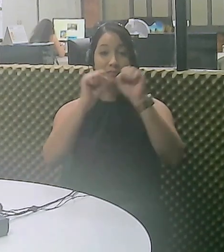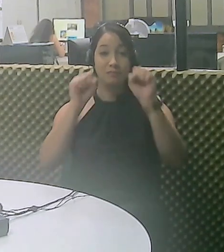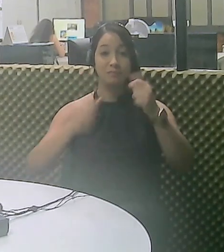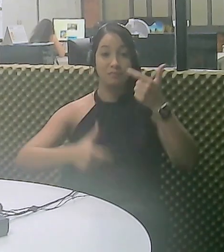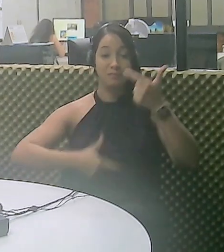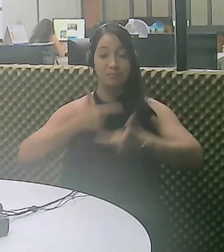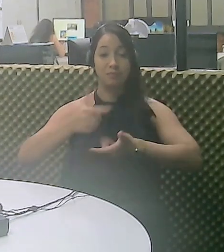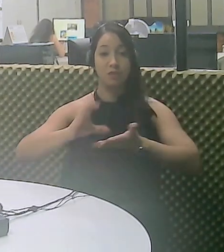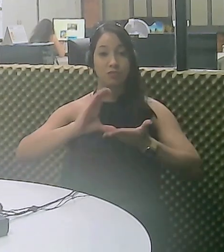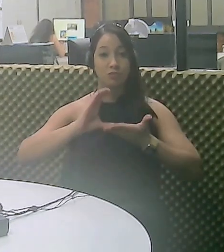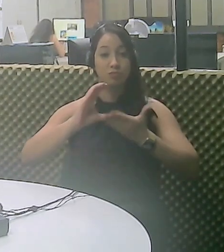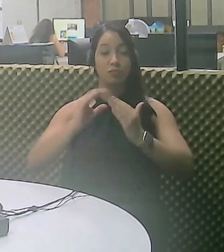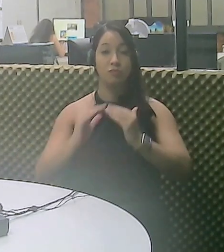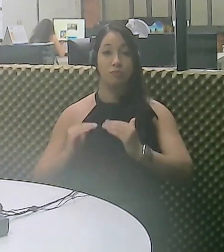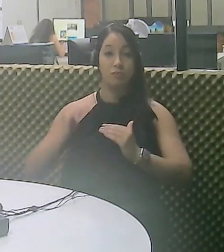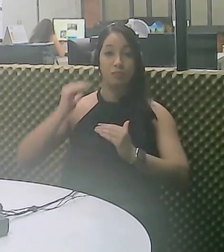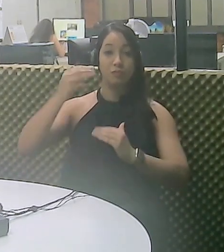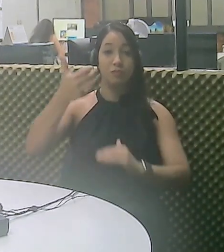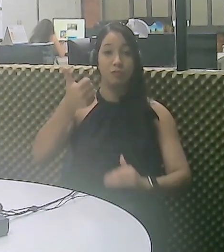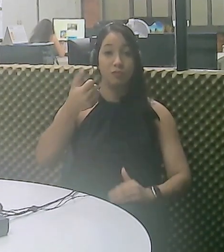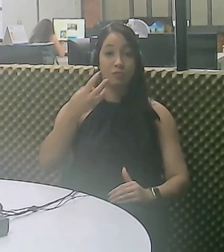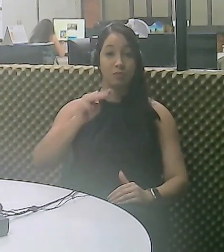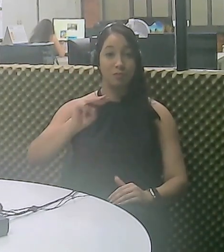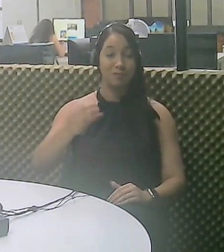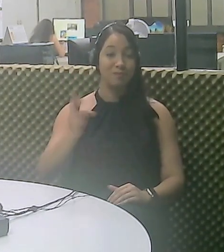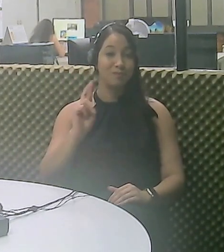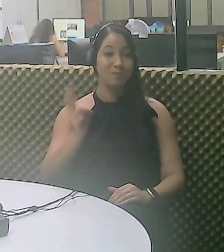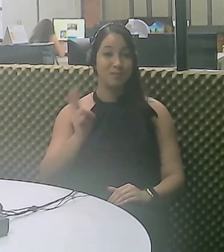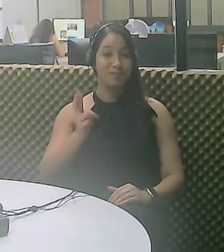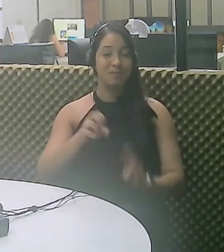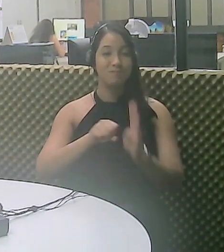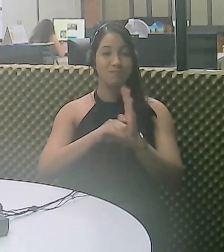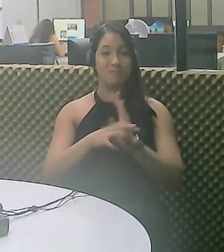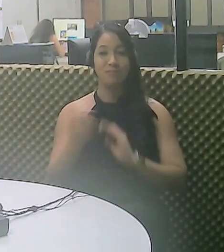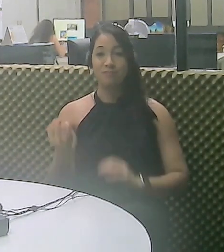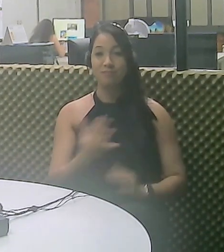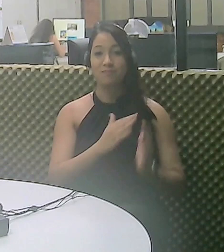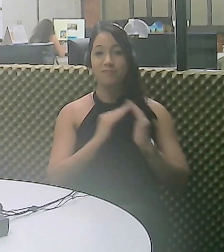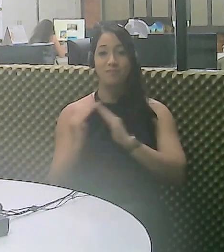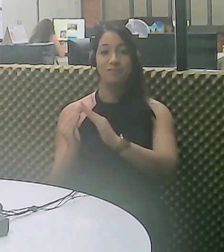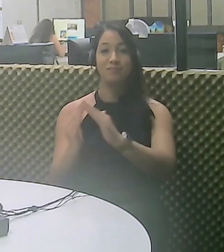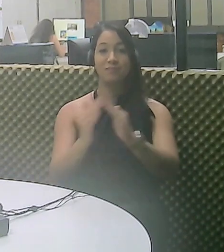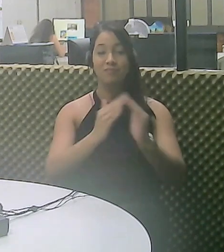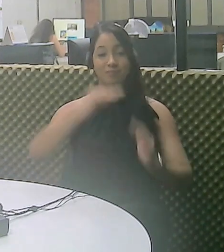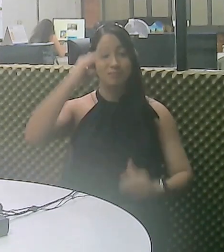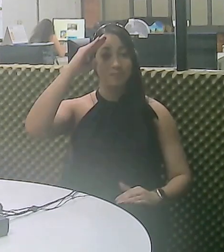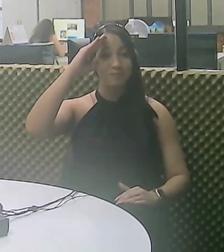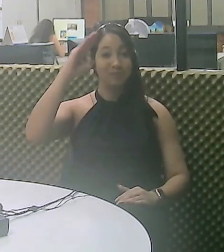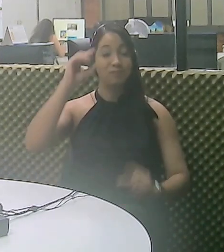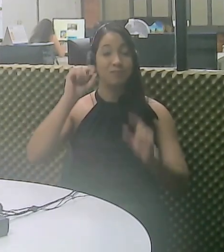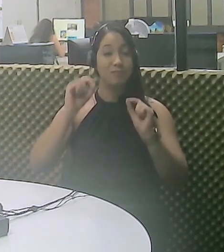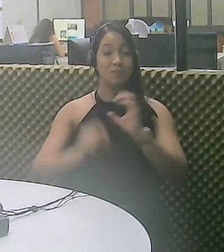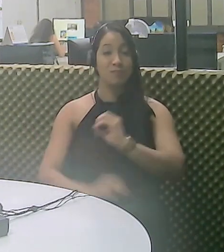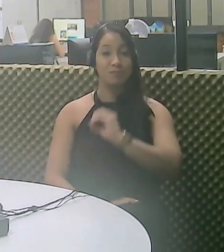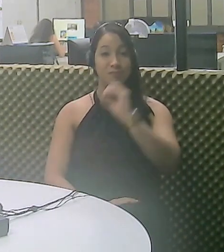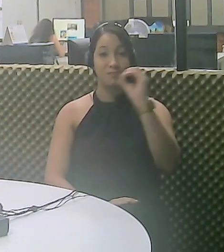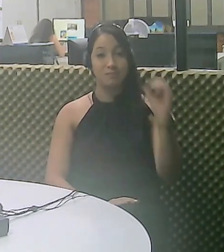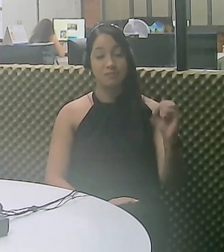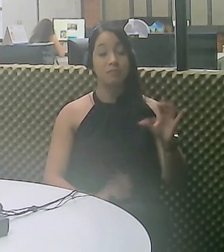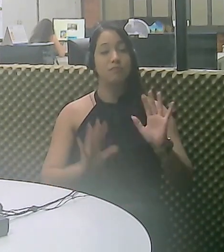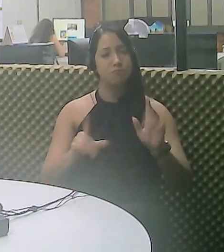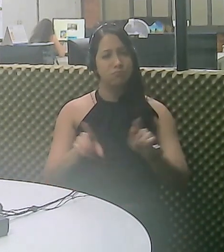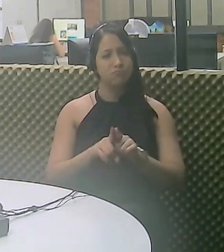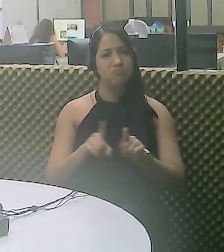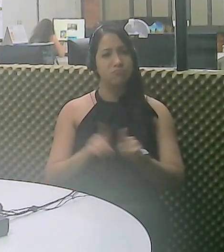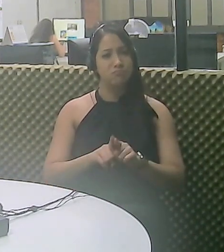O investimento é superior a 13 milhões de reais e beneficia diversos bairros situados principalmente na região oeste, mas também